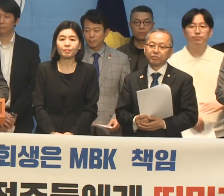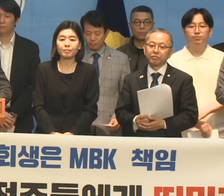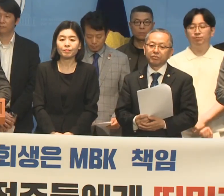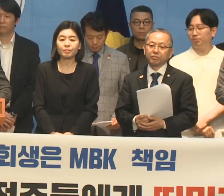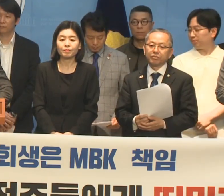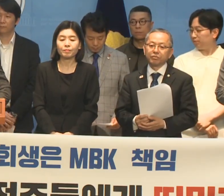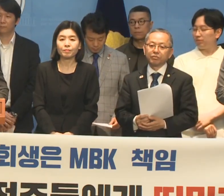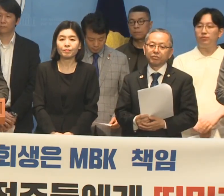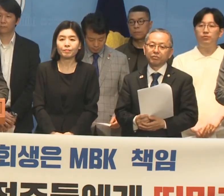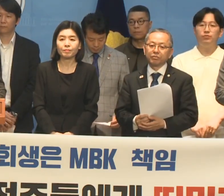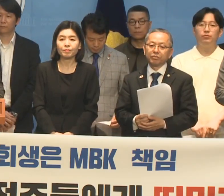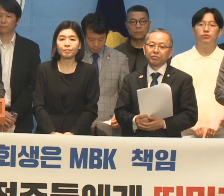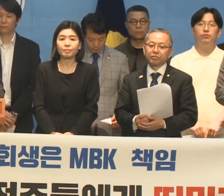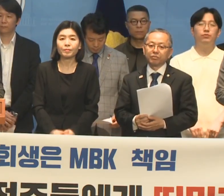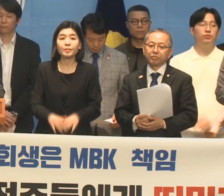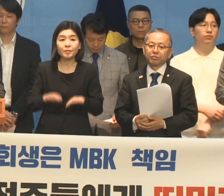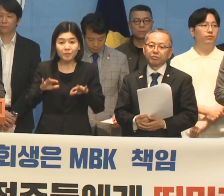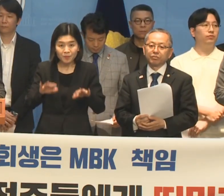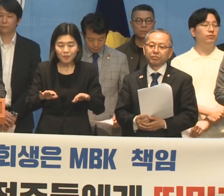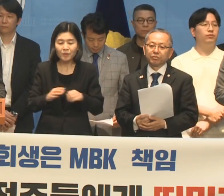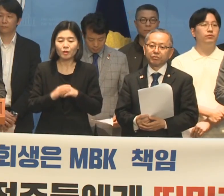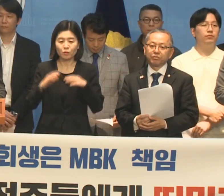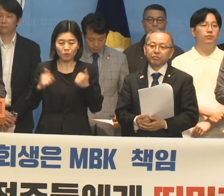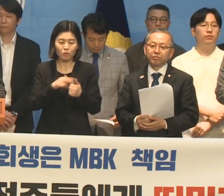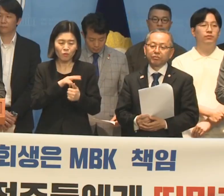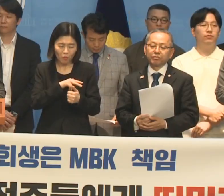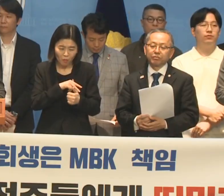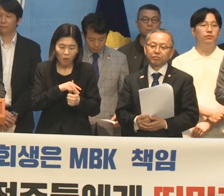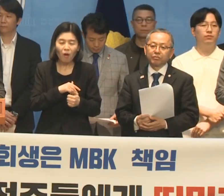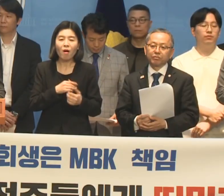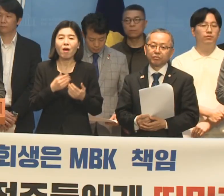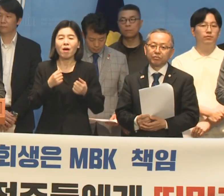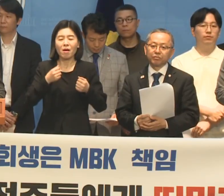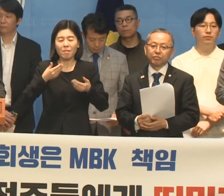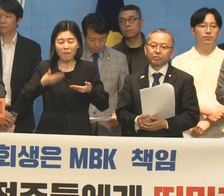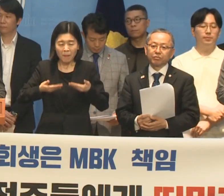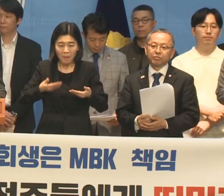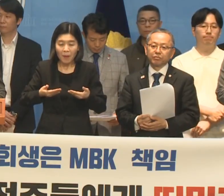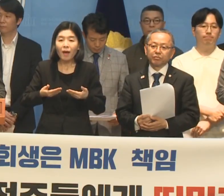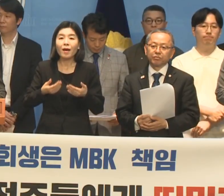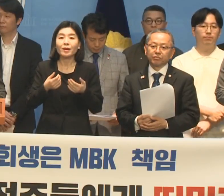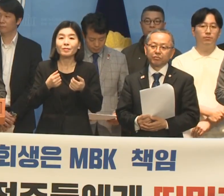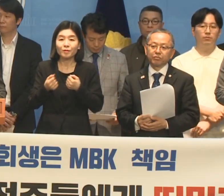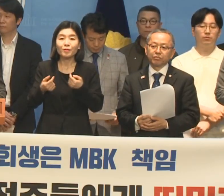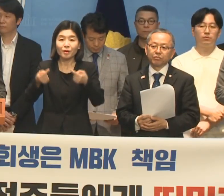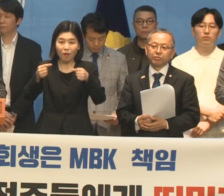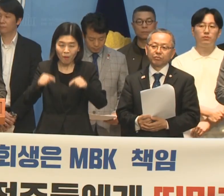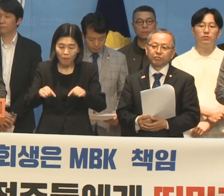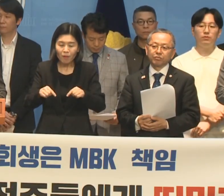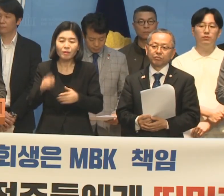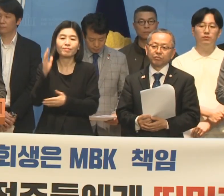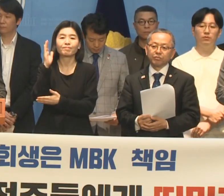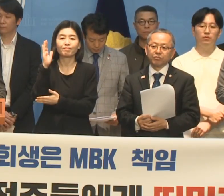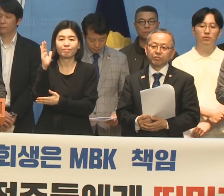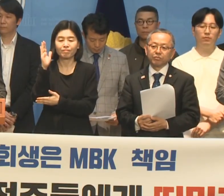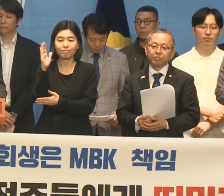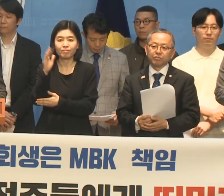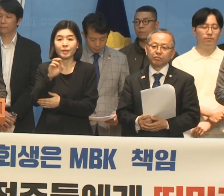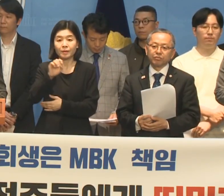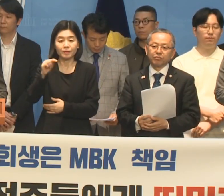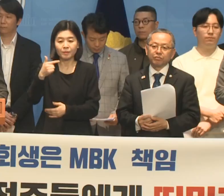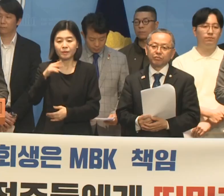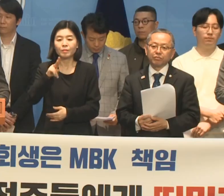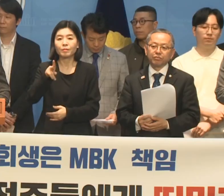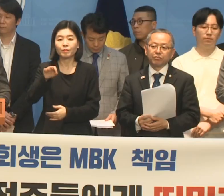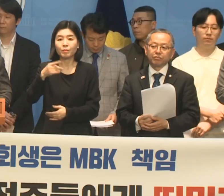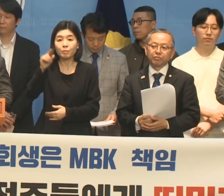다음은 어려운 바쁜 시간에 참석하여 주신 의원님들의 발언을 연이어 듣도록 하겠습니다. 우선 을지로위원장이신 민병덕